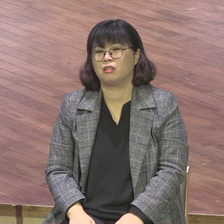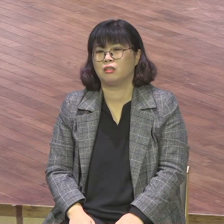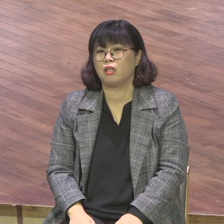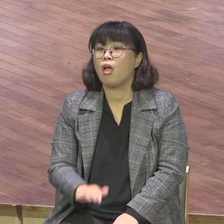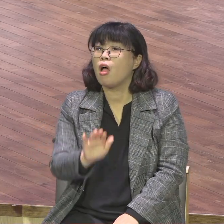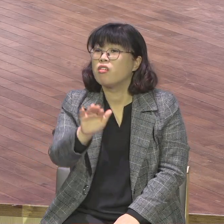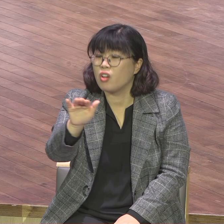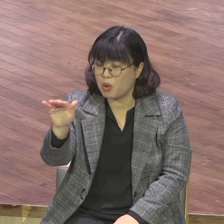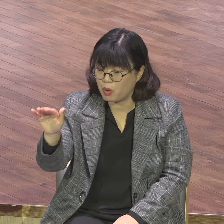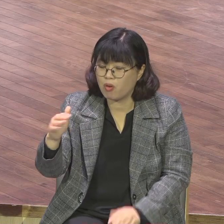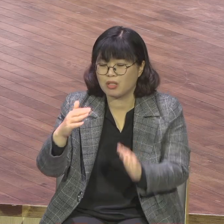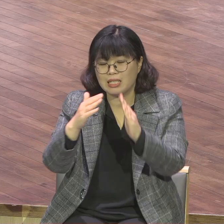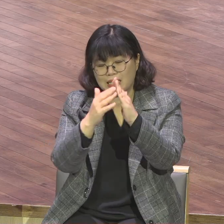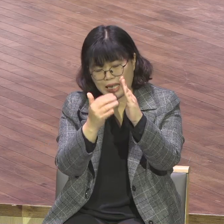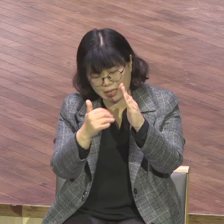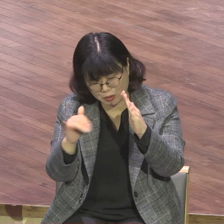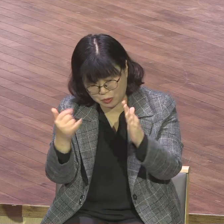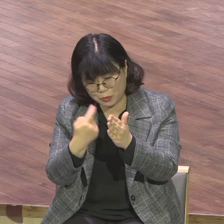기도하고 있는 분들이 있으면